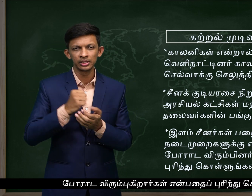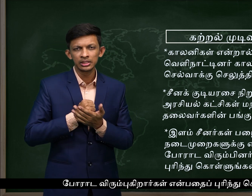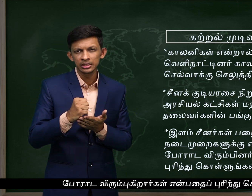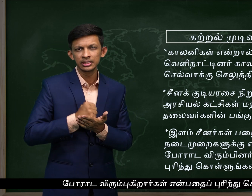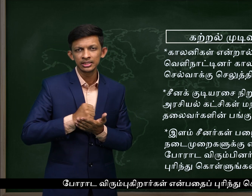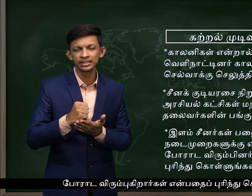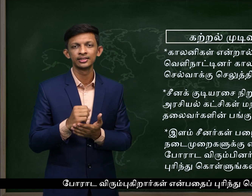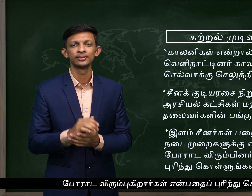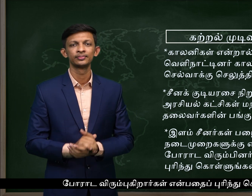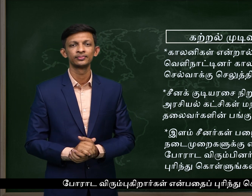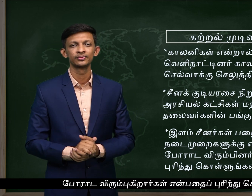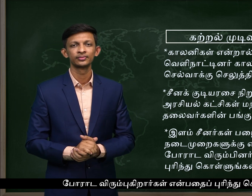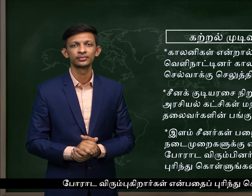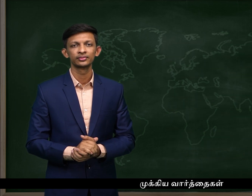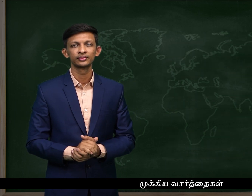கொள்ளுங்கள்.